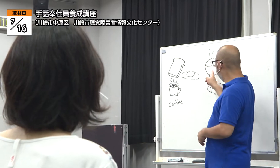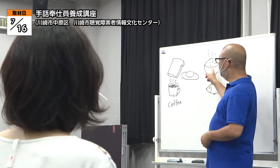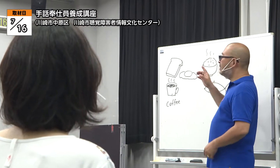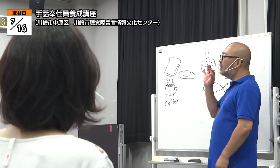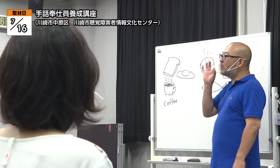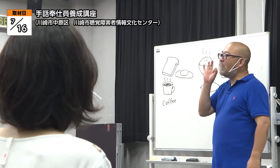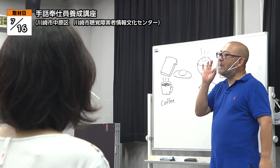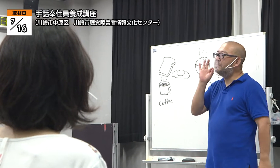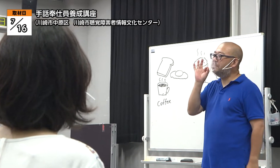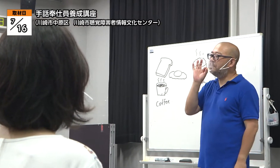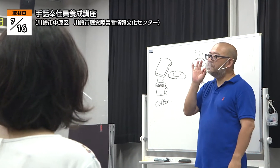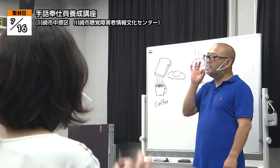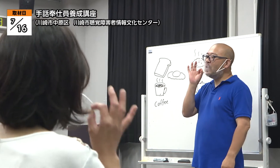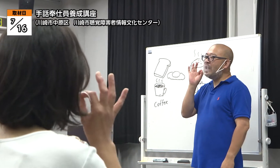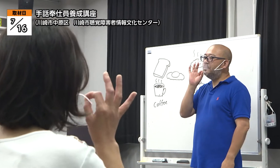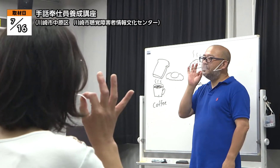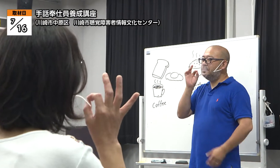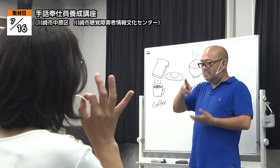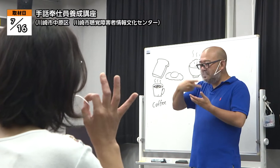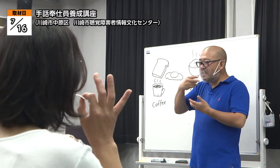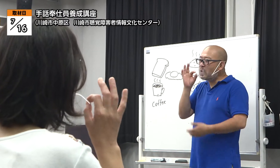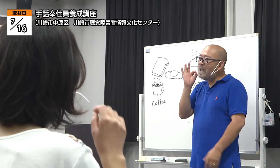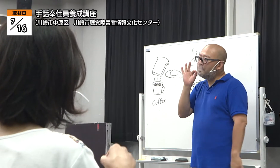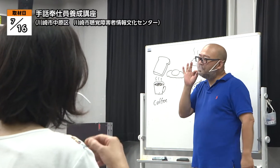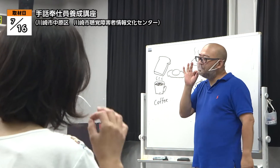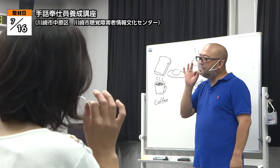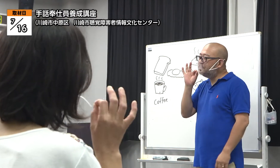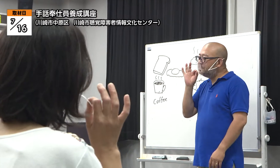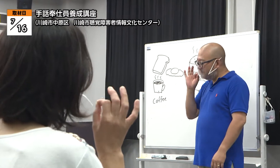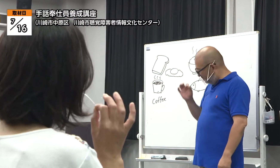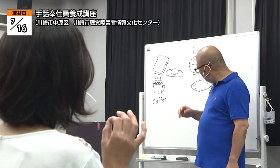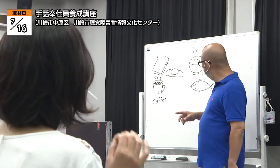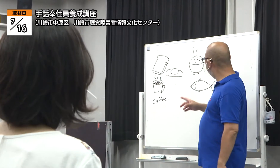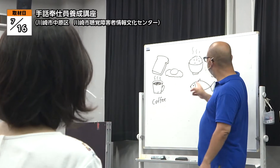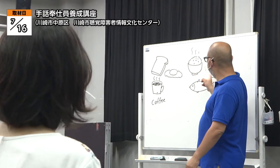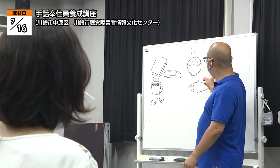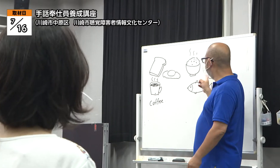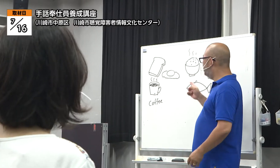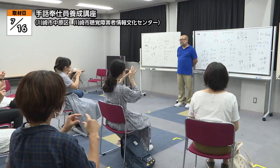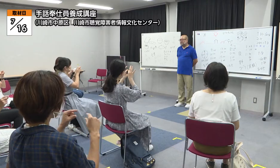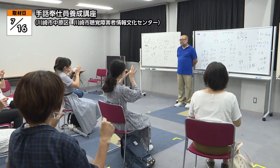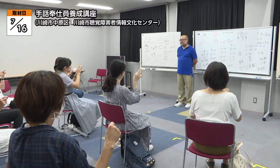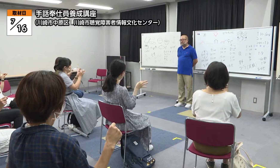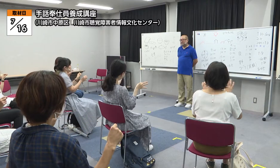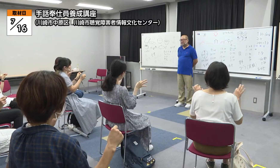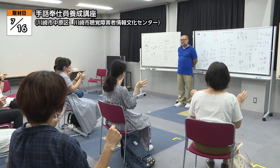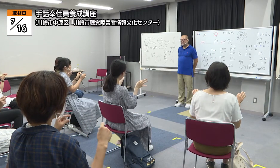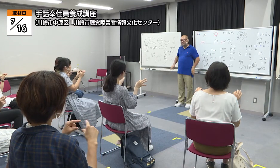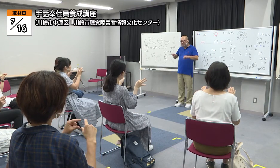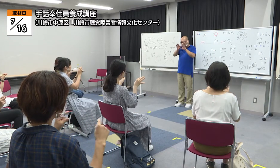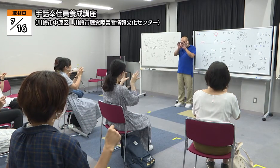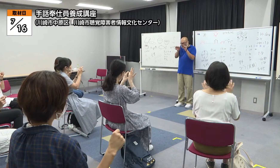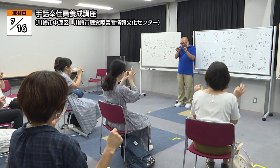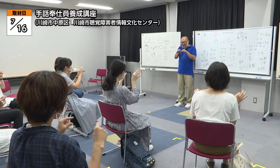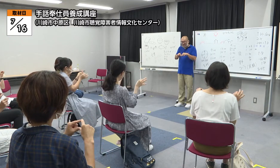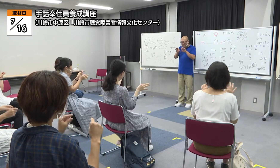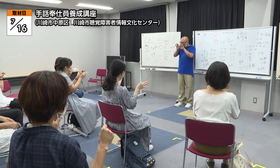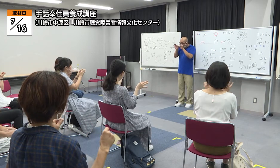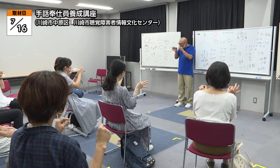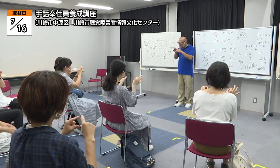覚障害のある杉原さんから指導を受け、手話で日常会話ができるレベルを目指して何度も繰り返し